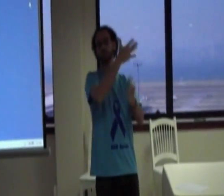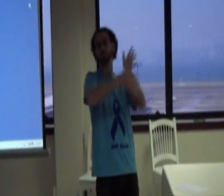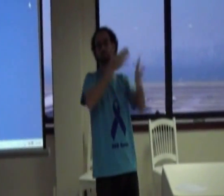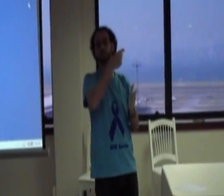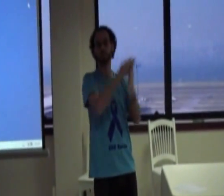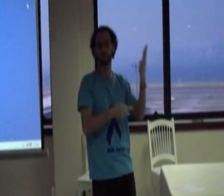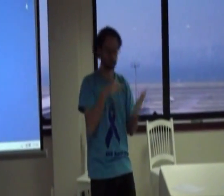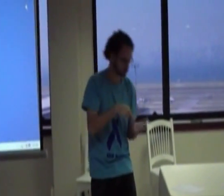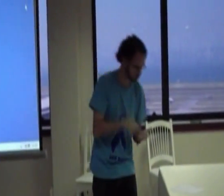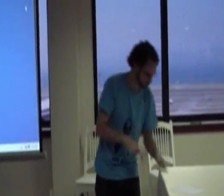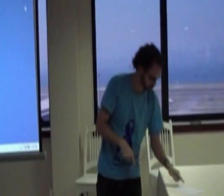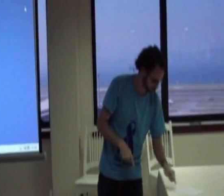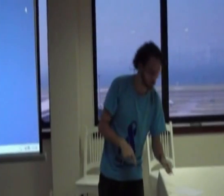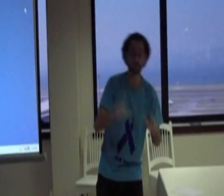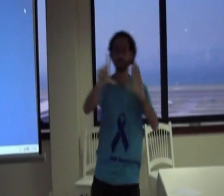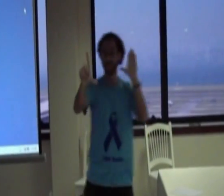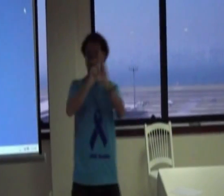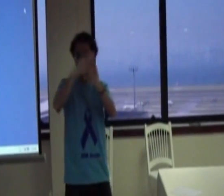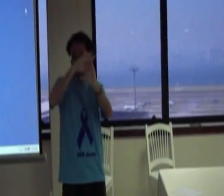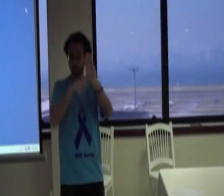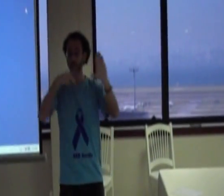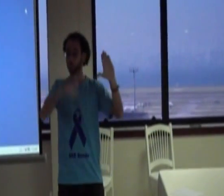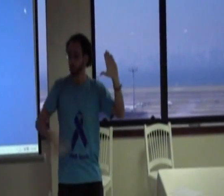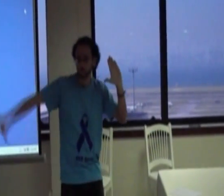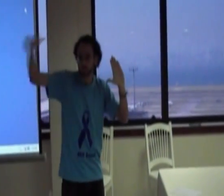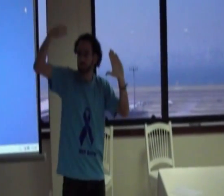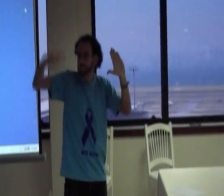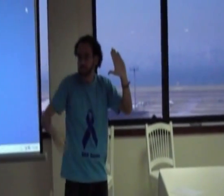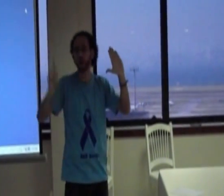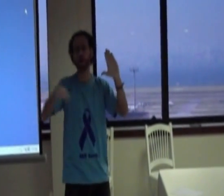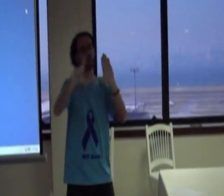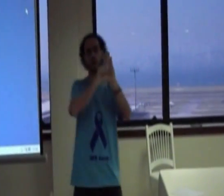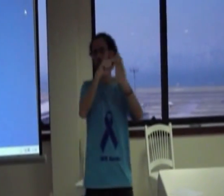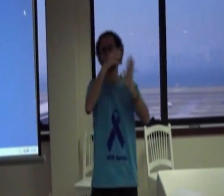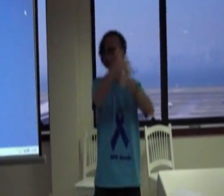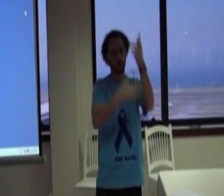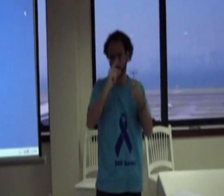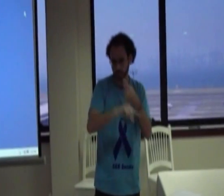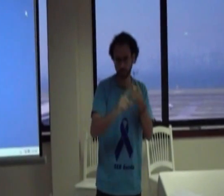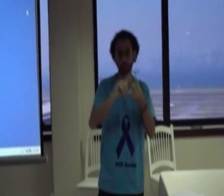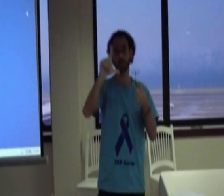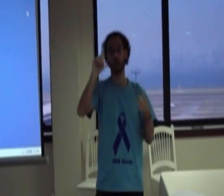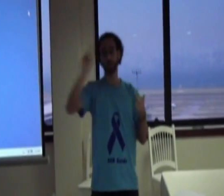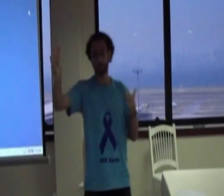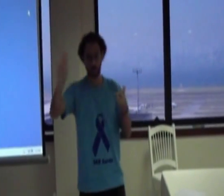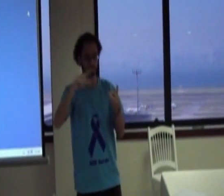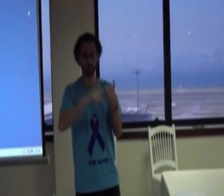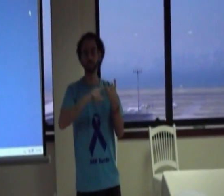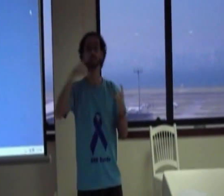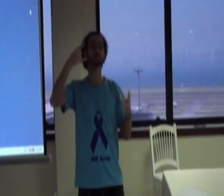adquirir esse conhecimento, a tradução dos livros que já tem postos, toda a metodologia aplicada, né, de acordo com a